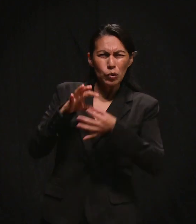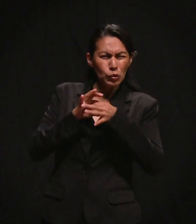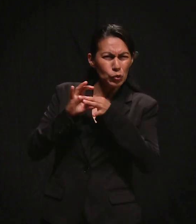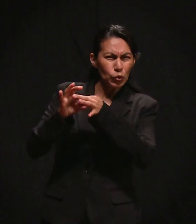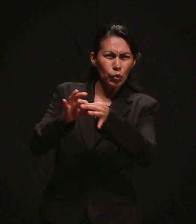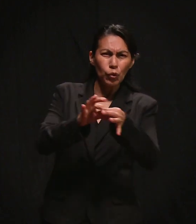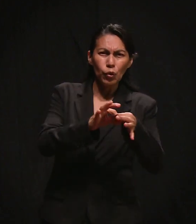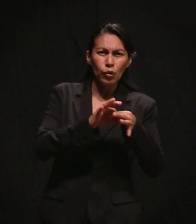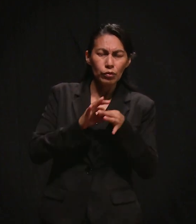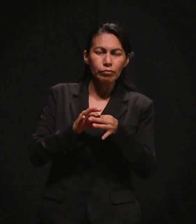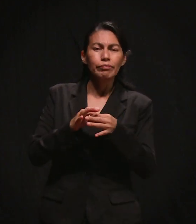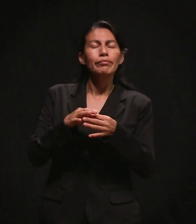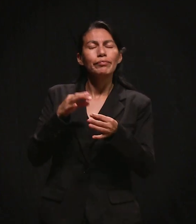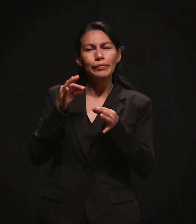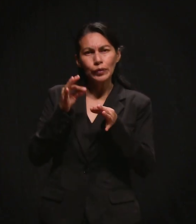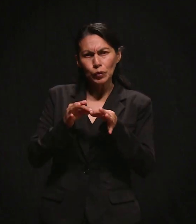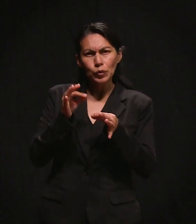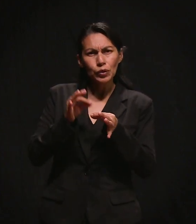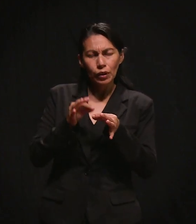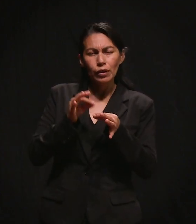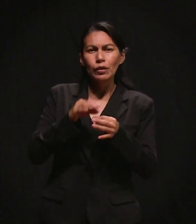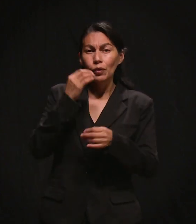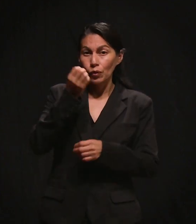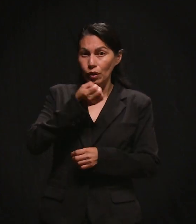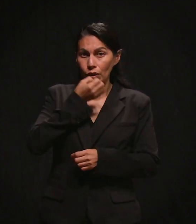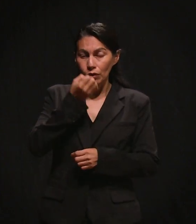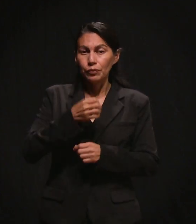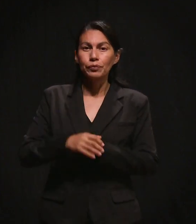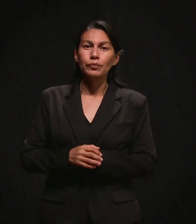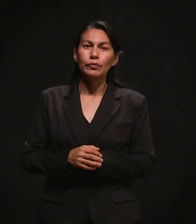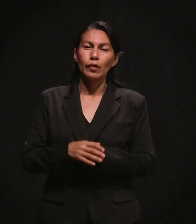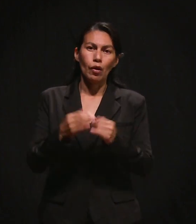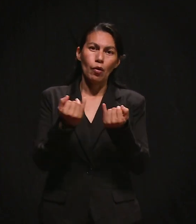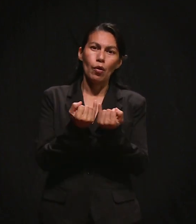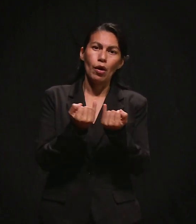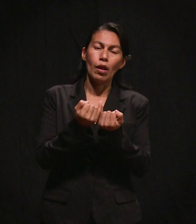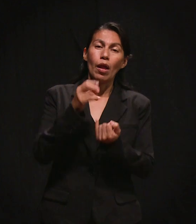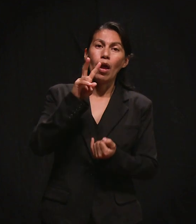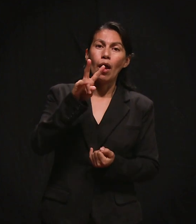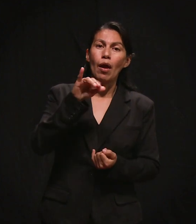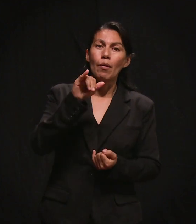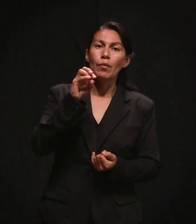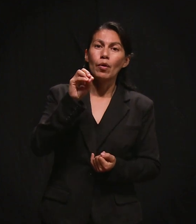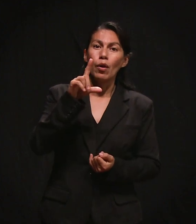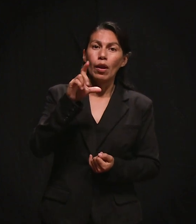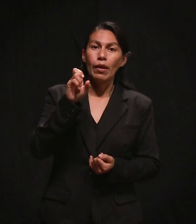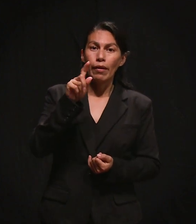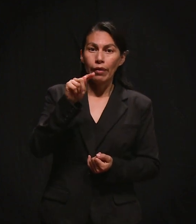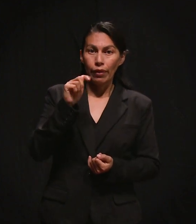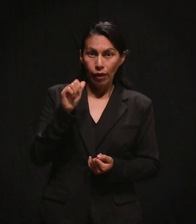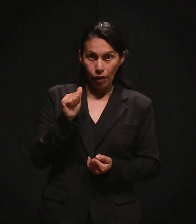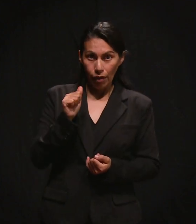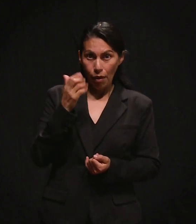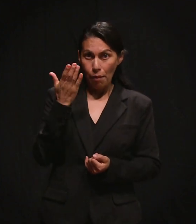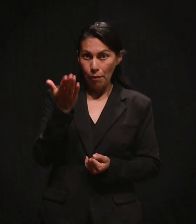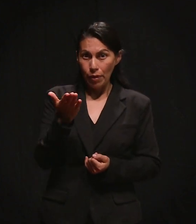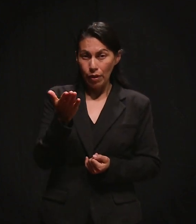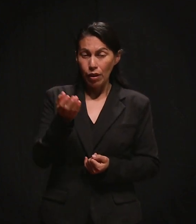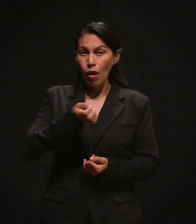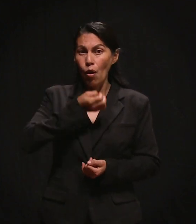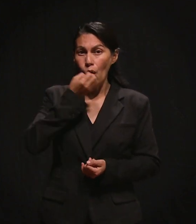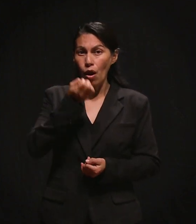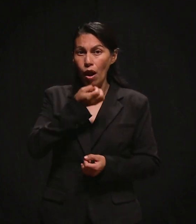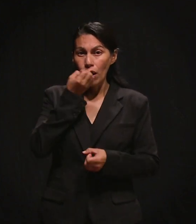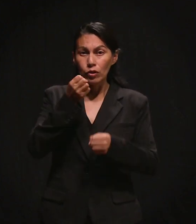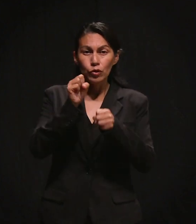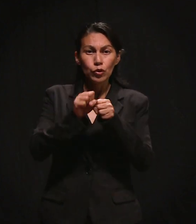Necesitamos mantenernos en oración. También Violeta Martínez nos ha pedido que oremos por su